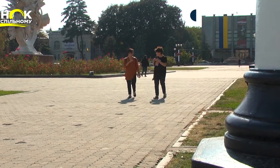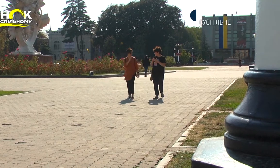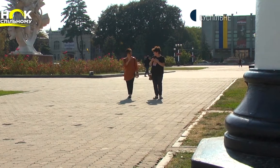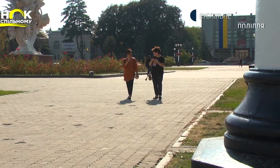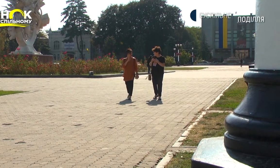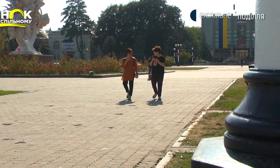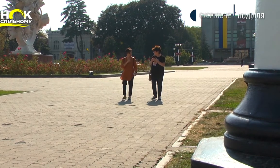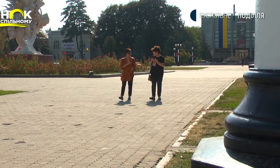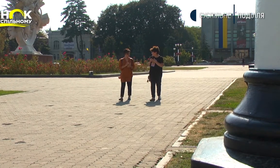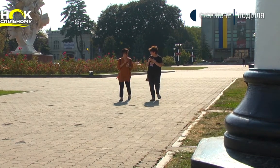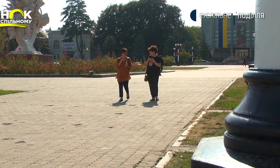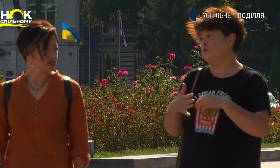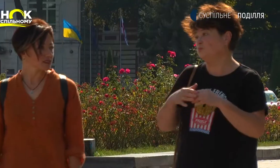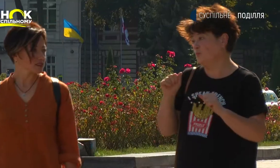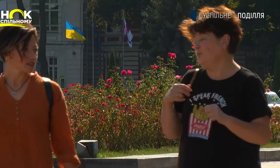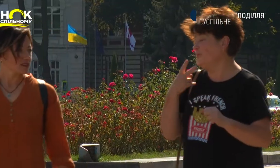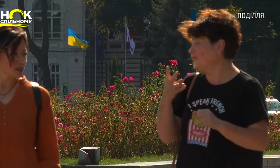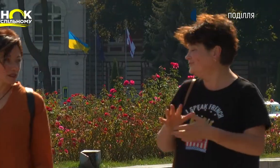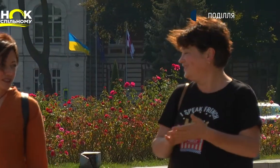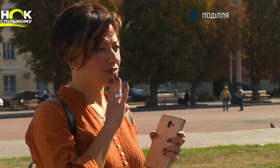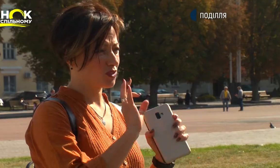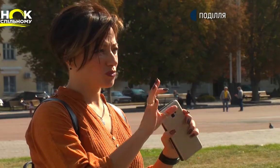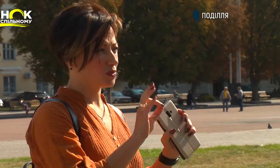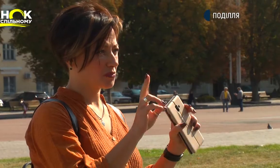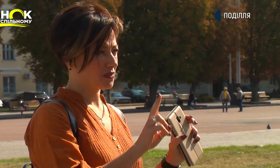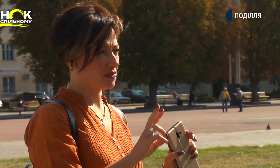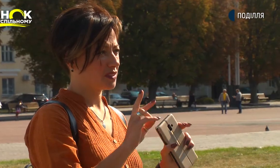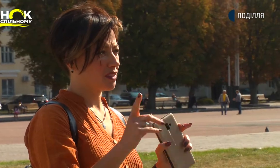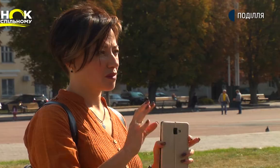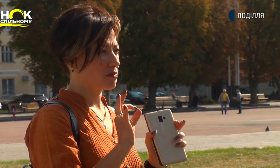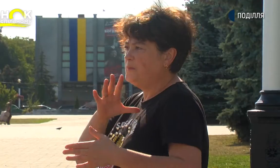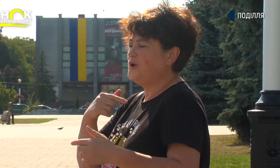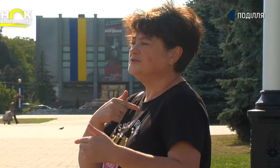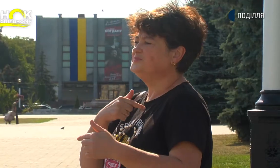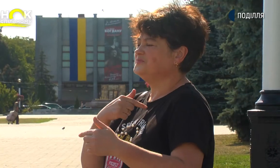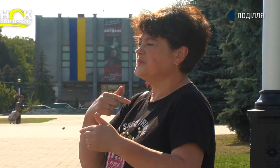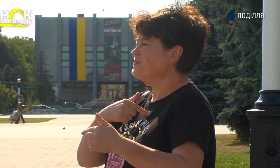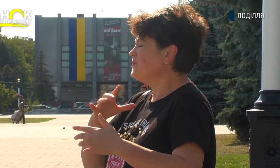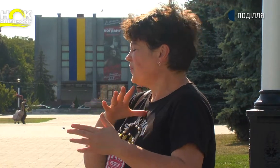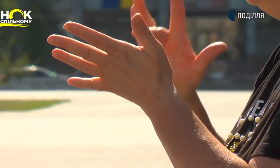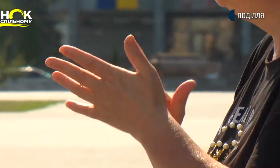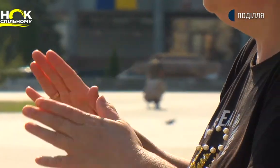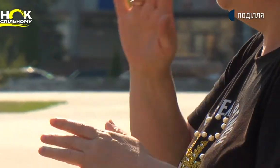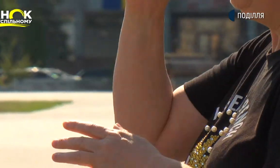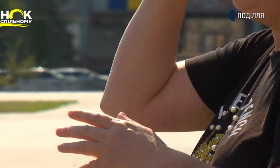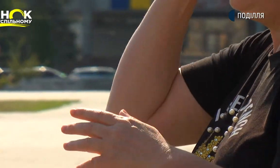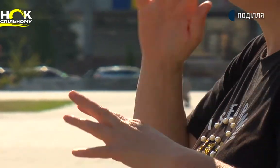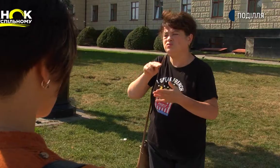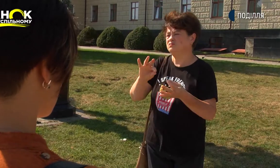Як це – переживати найбільші радості та розчарування і допомагати вирішувати питання в усіх сферах – від медичної до комунальної,